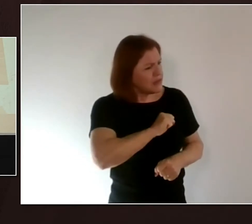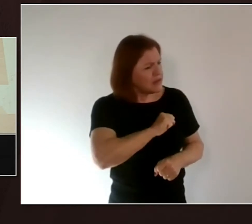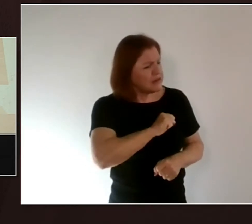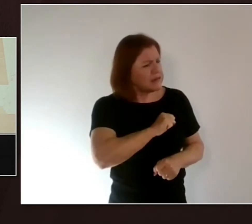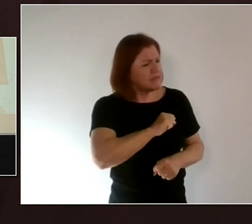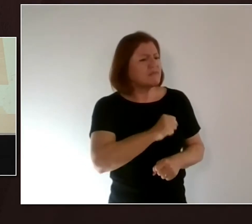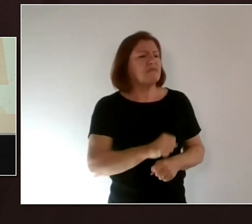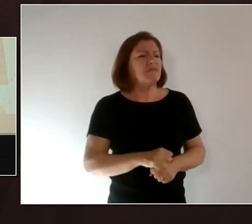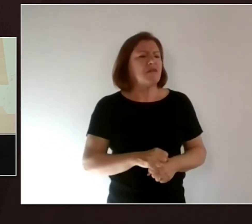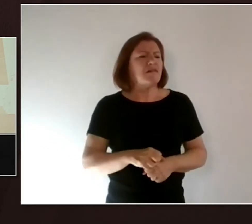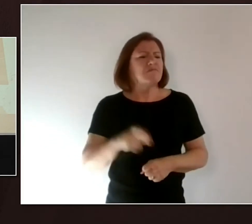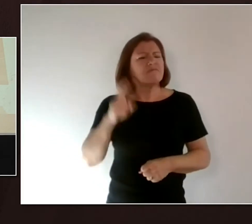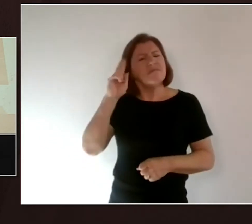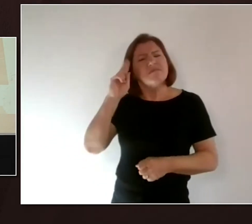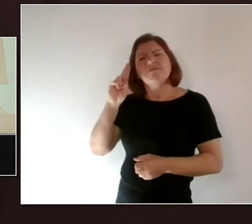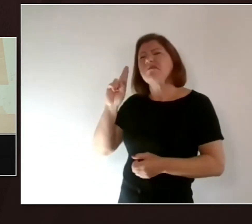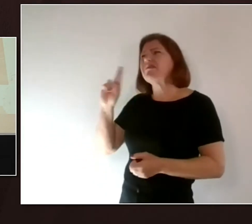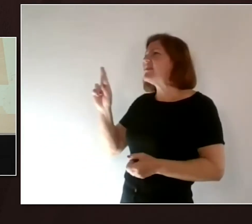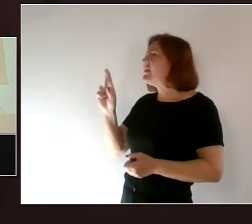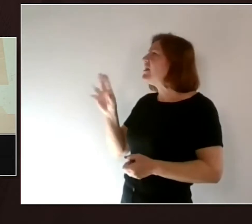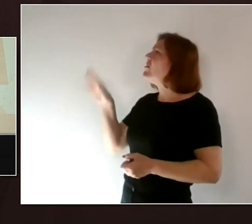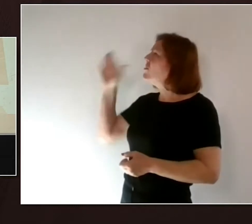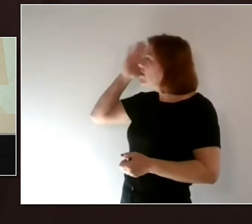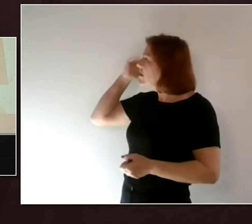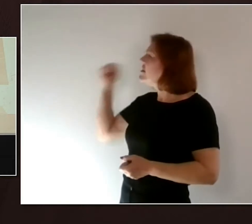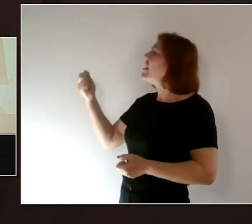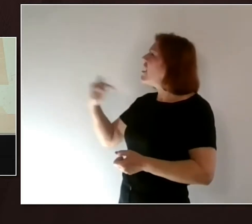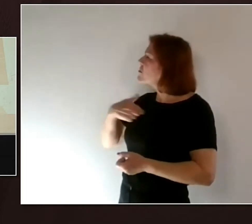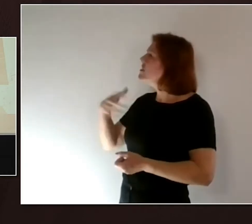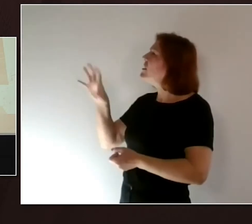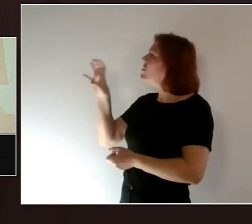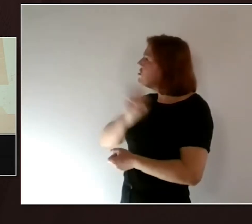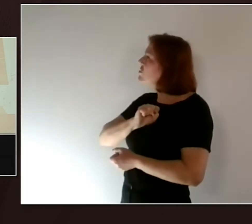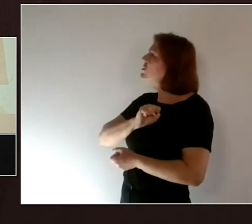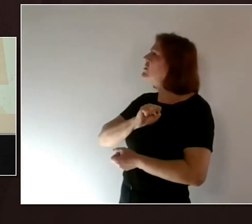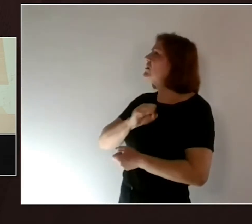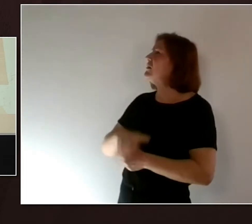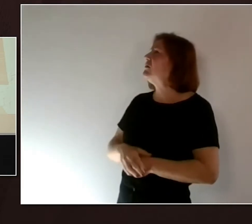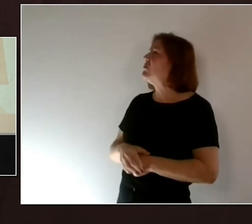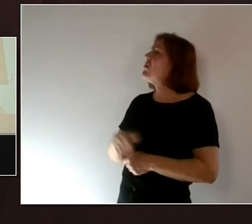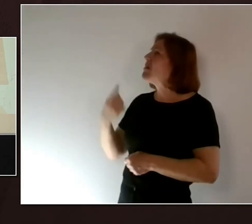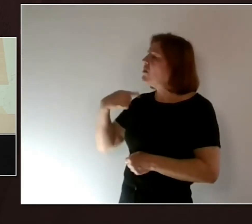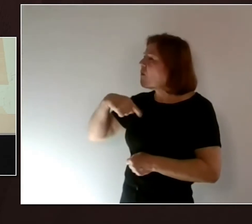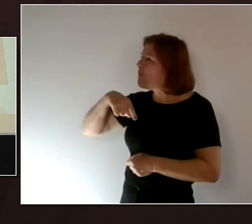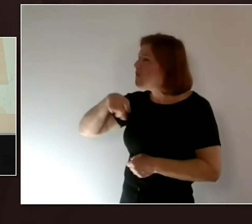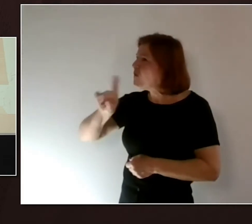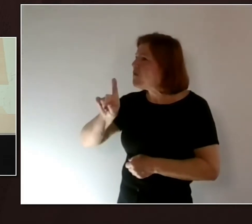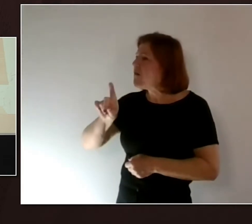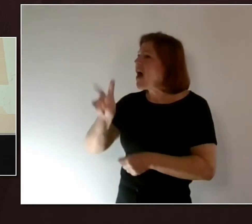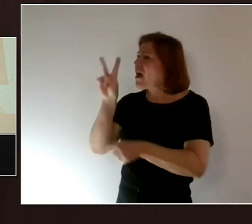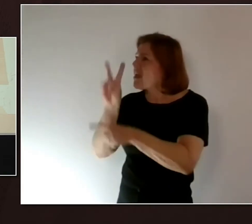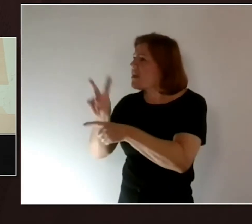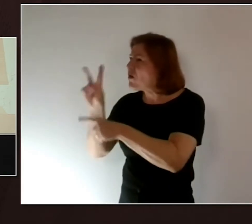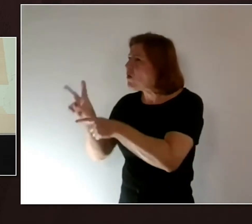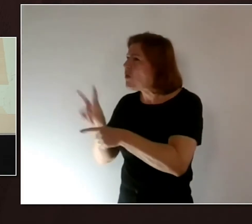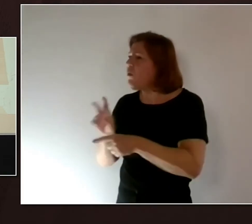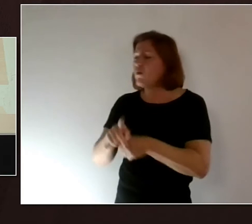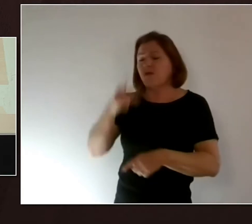cordeiros. Quer dizer, se nós amamos ao Senhor, nós vamos para as ruas amando as